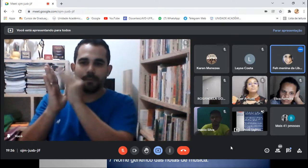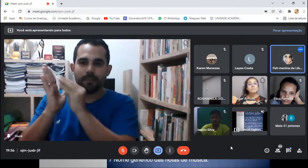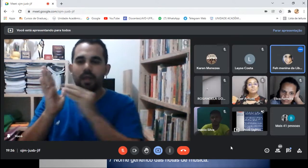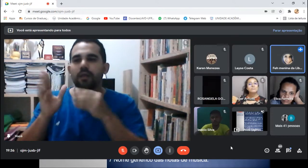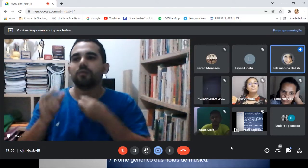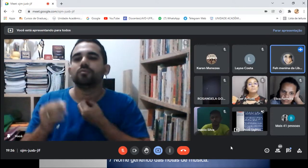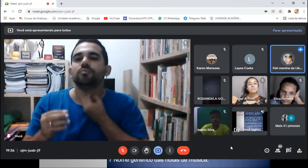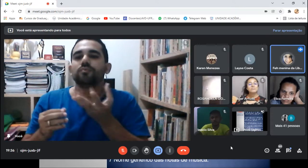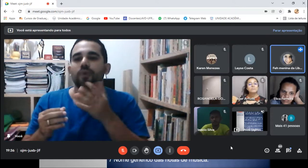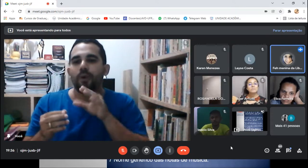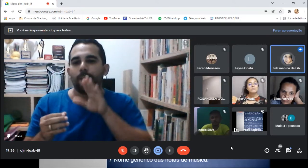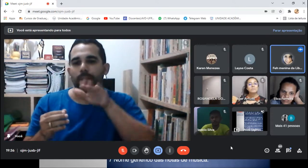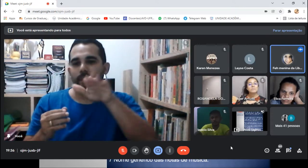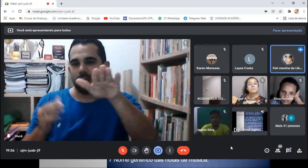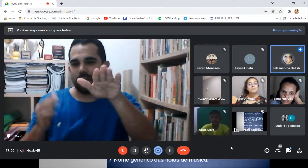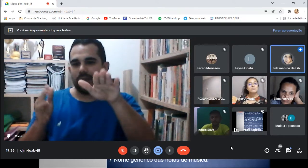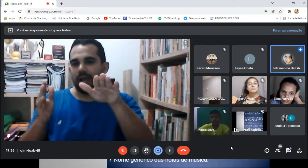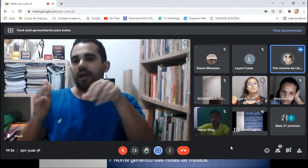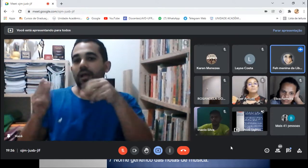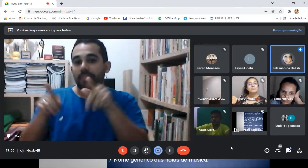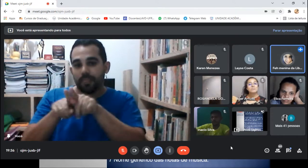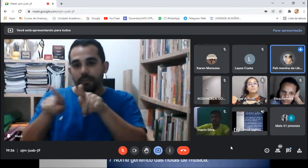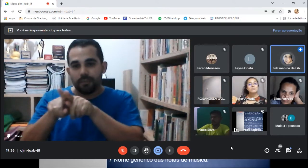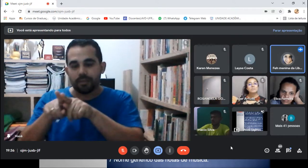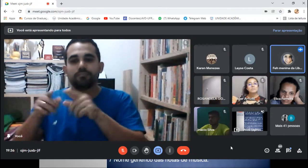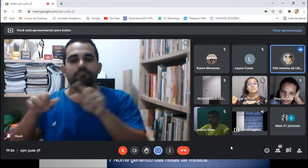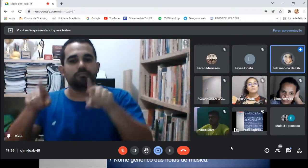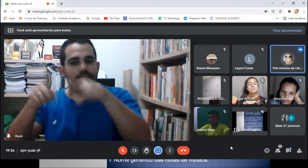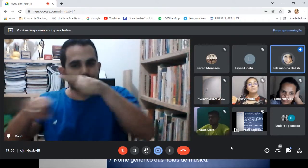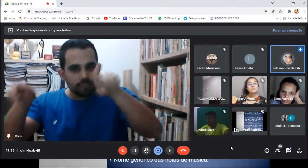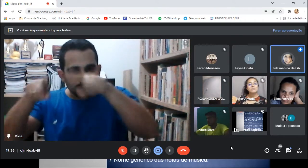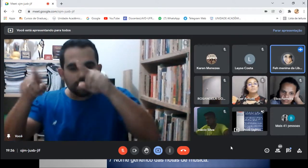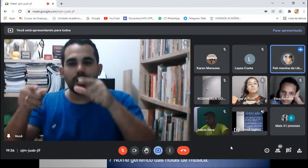Né? Existem vários tipos de notas musicais, de entonação de sons,